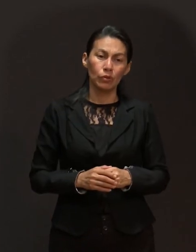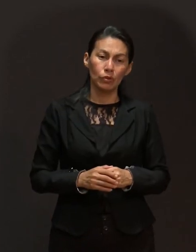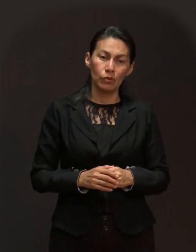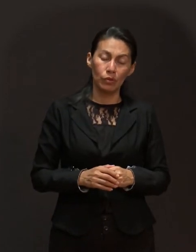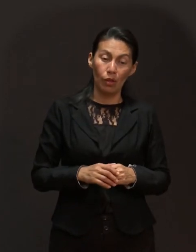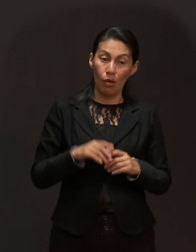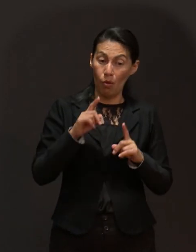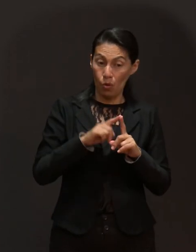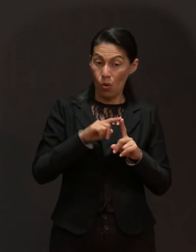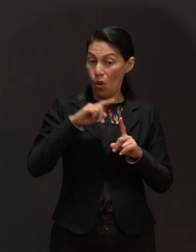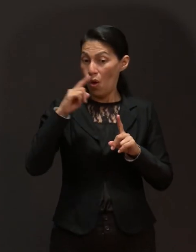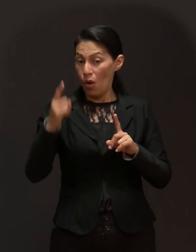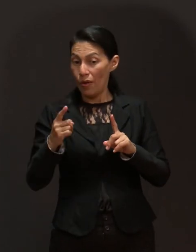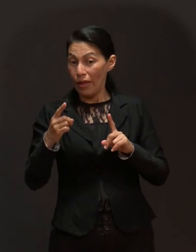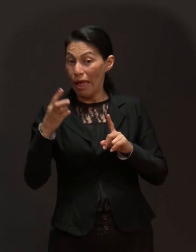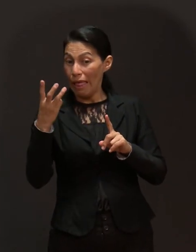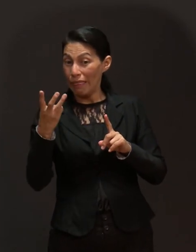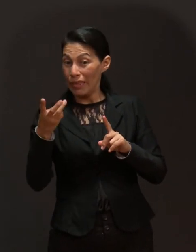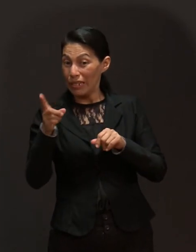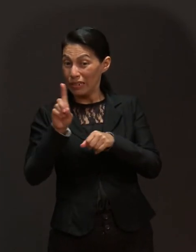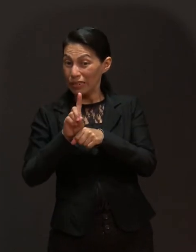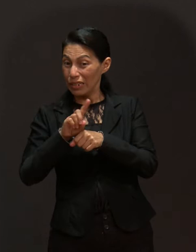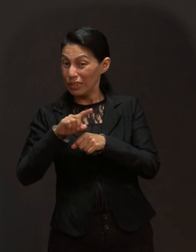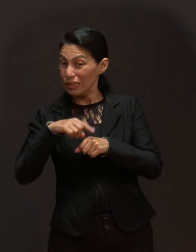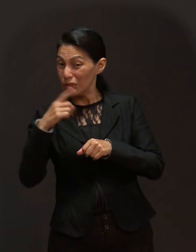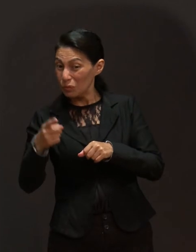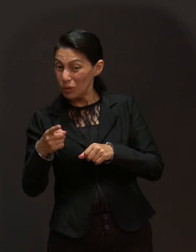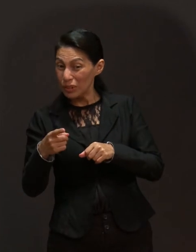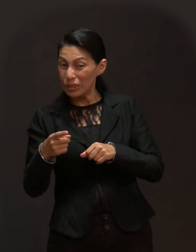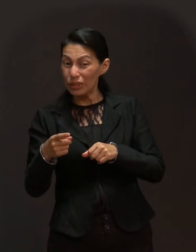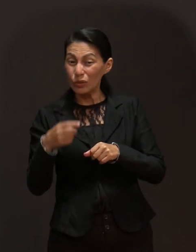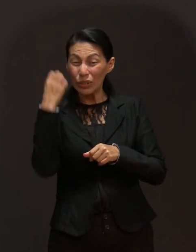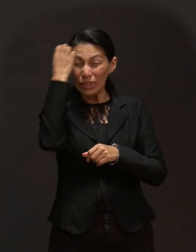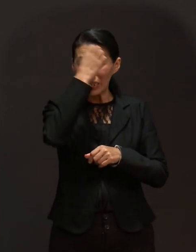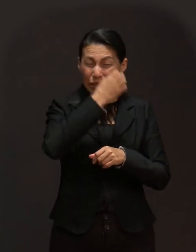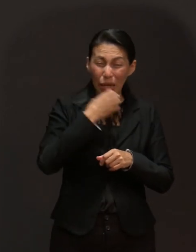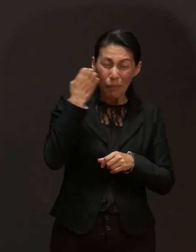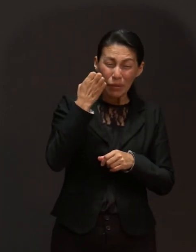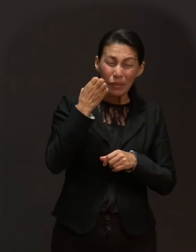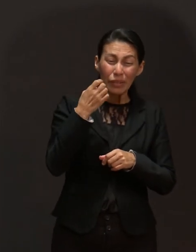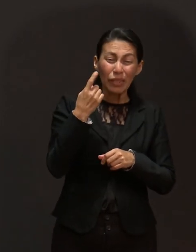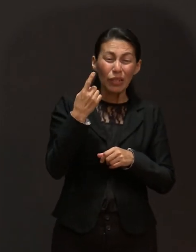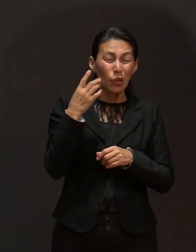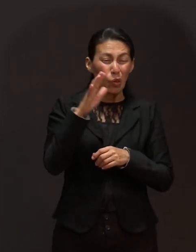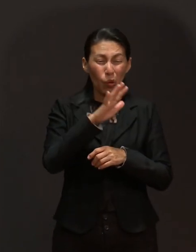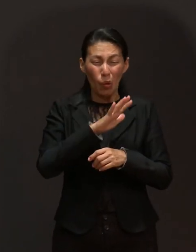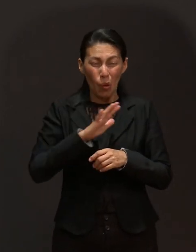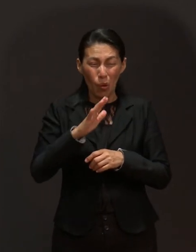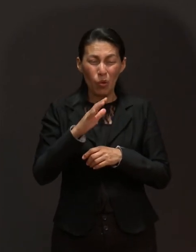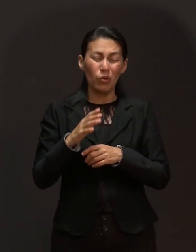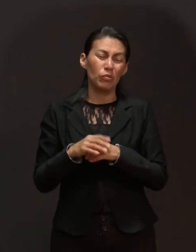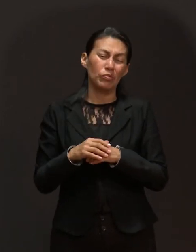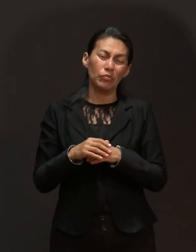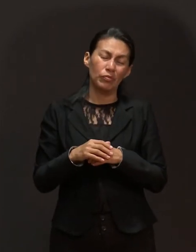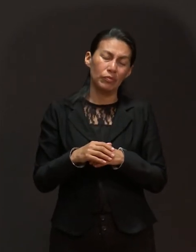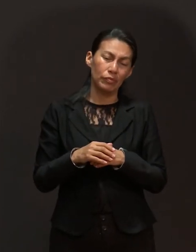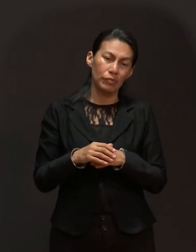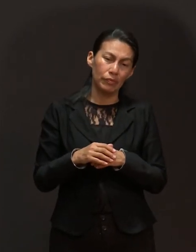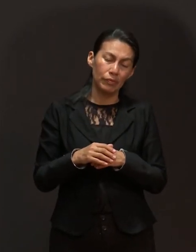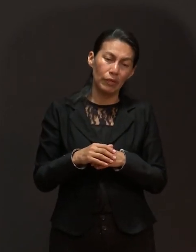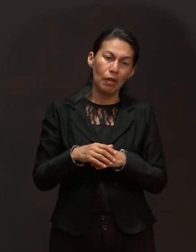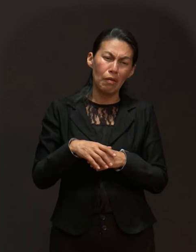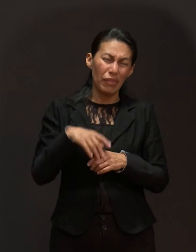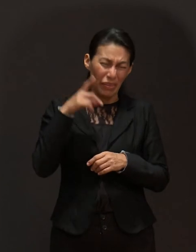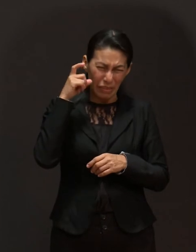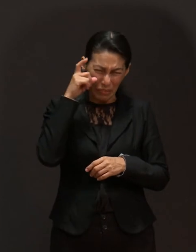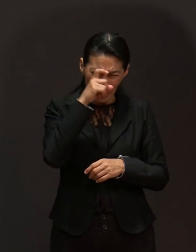el martes, miércoles, por ahí, sería el otro. El examen de todo, un examen de todo, de suficiencia. Fue duro, pero Dios da la